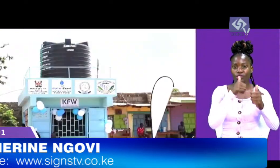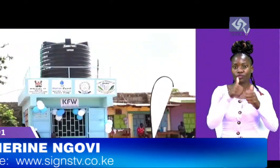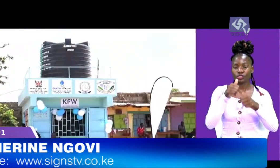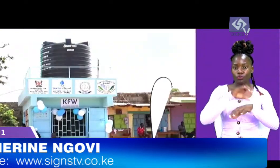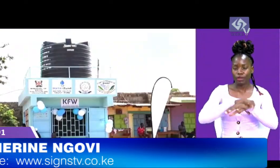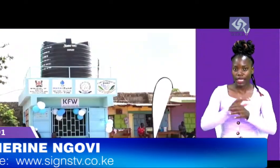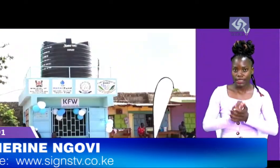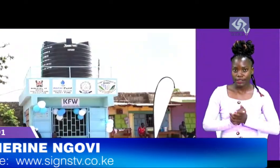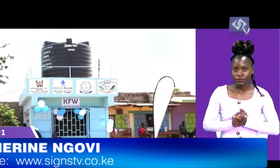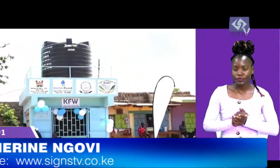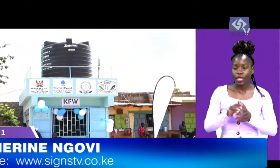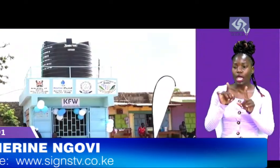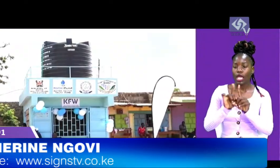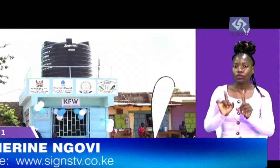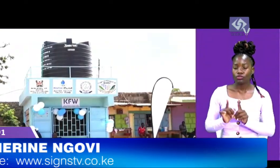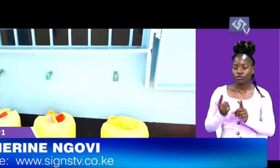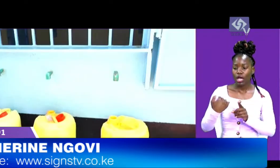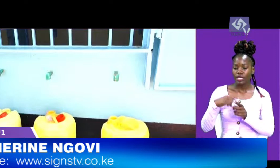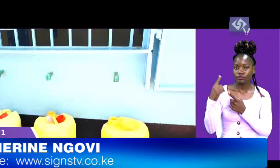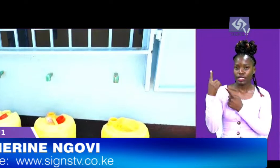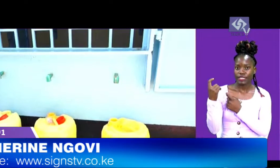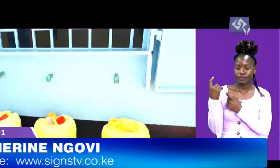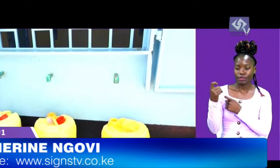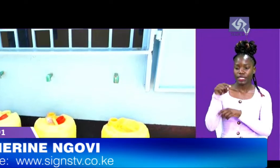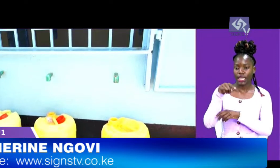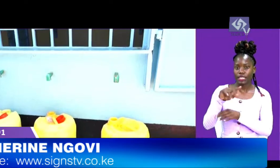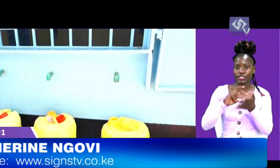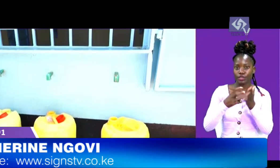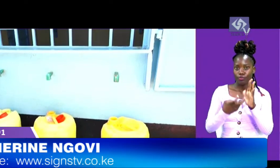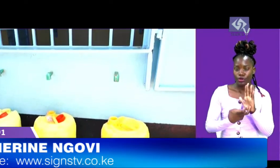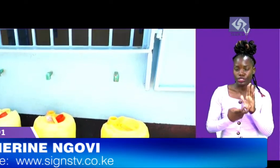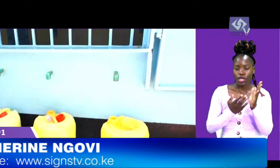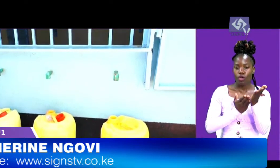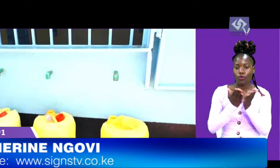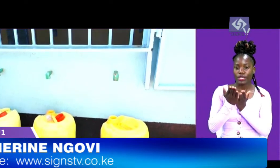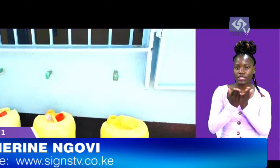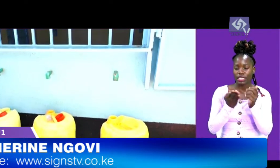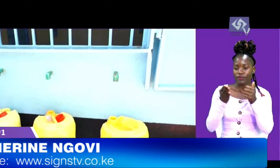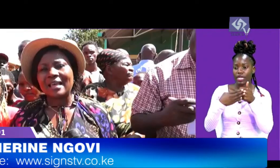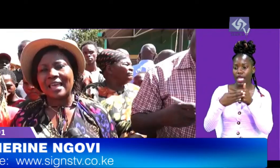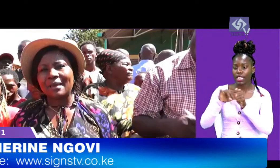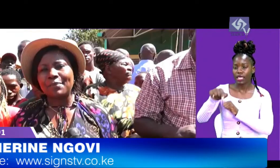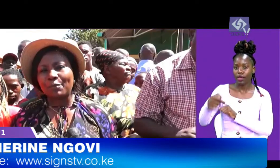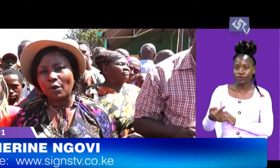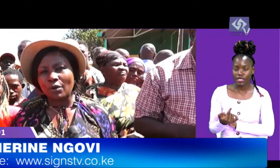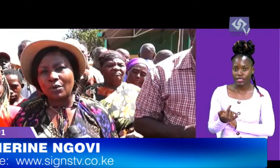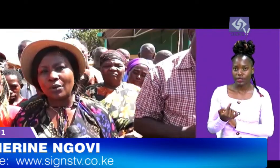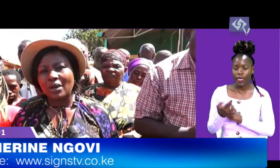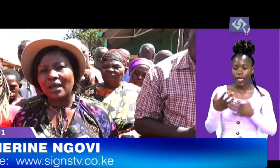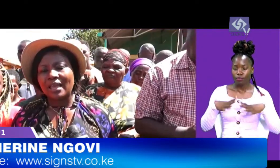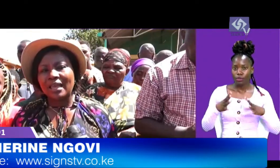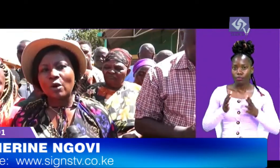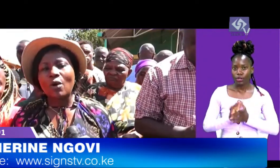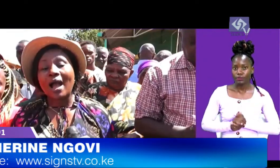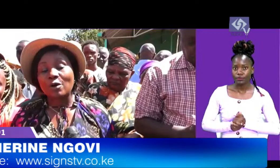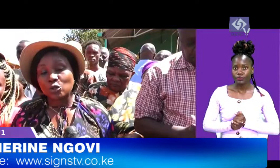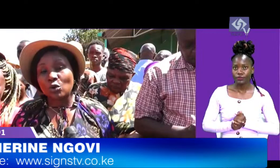na tunatarajia kwamba hii mradi itaweza kuserve about 9,000 people or households